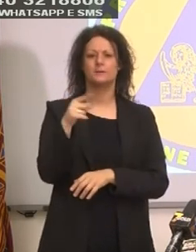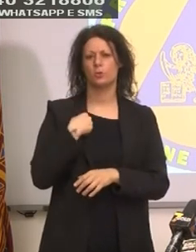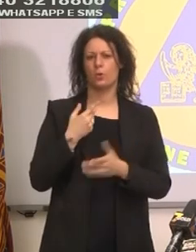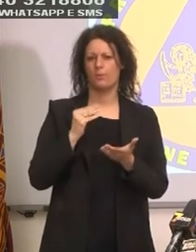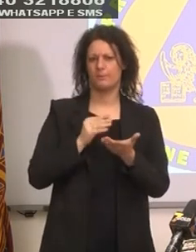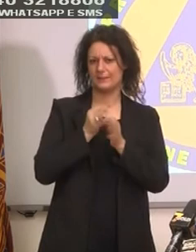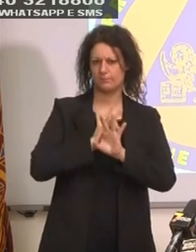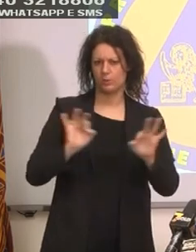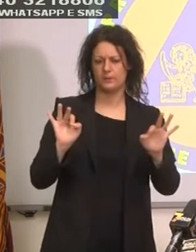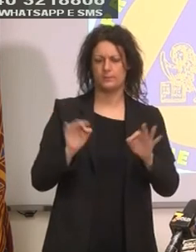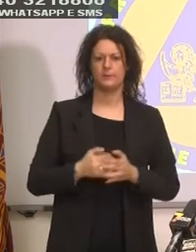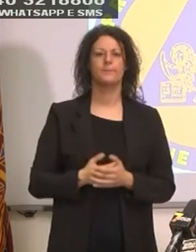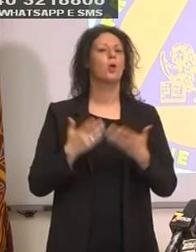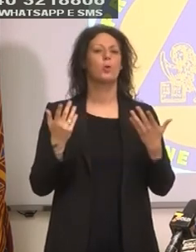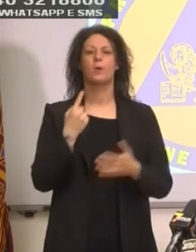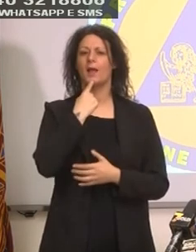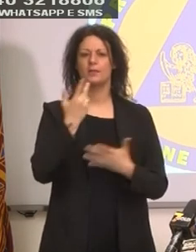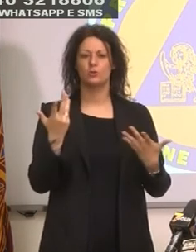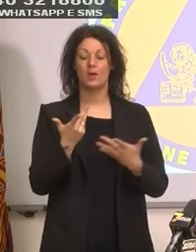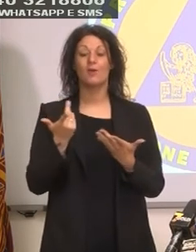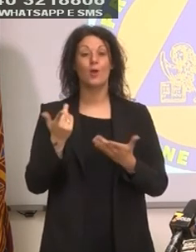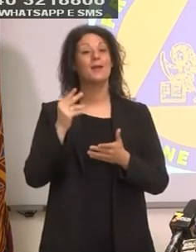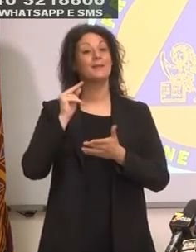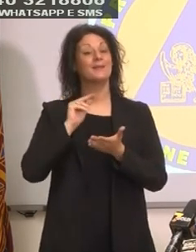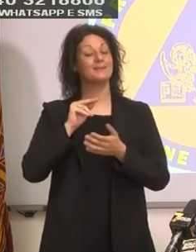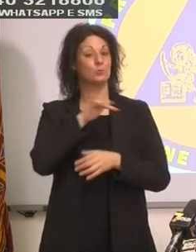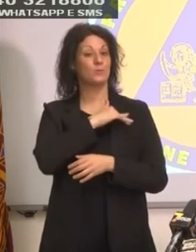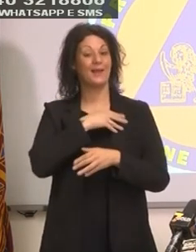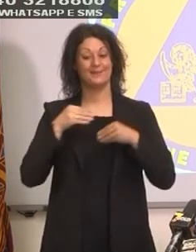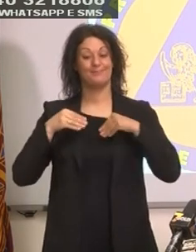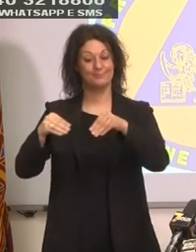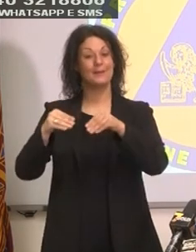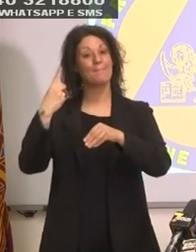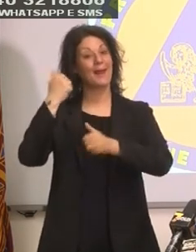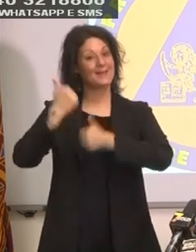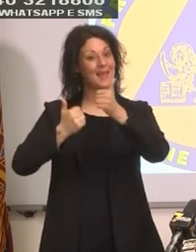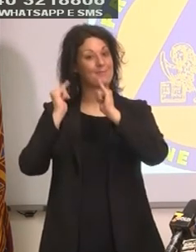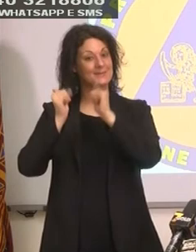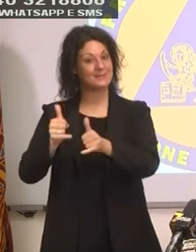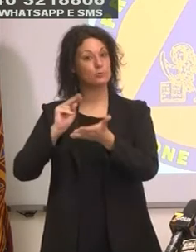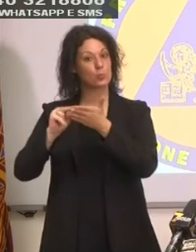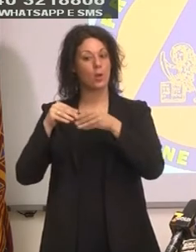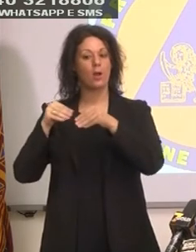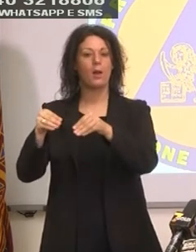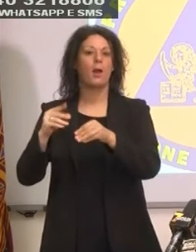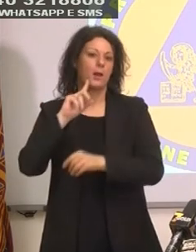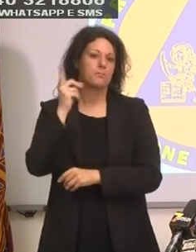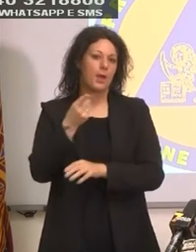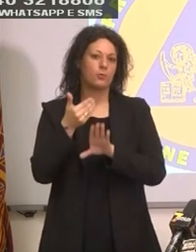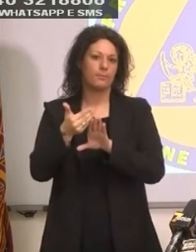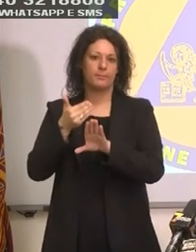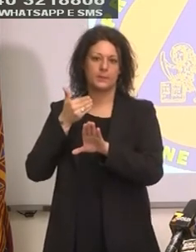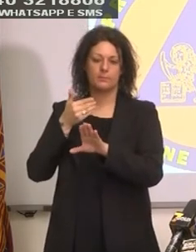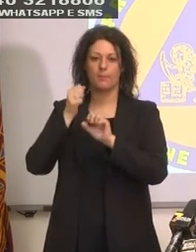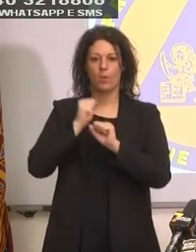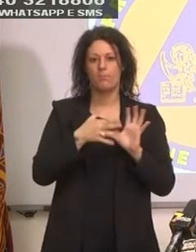problemi. Però volevo dire, tornano a scuola per gli esami di maturità, pensate, sarebbe stato bello pensare di avere una soluzione di continuità, no? Che